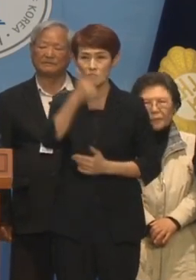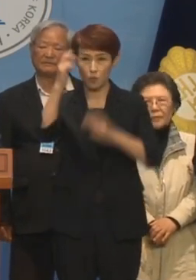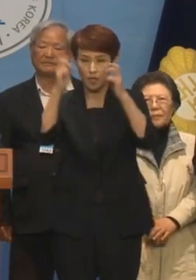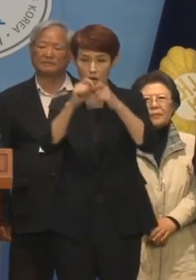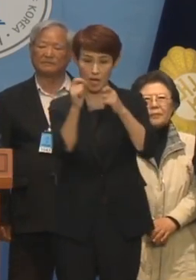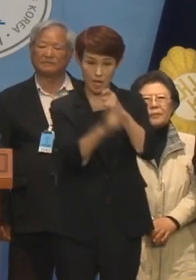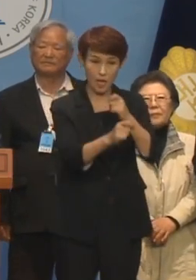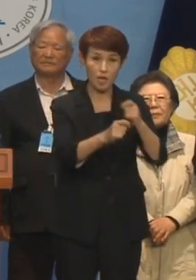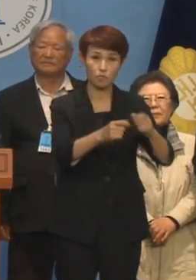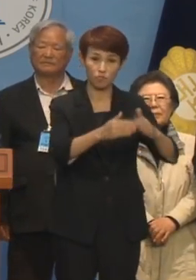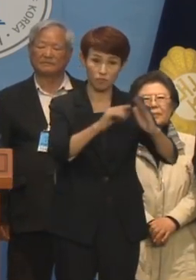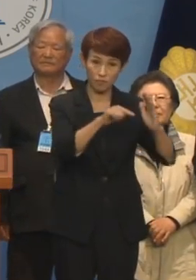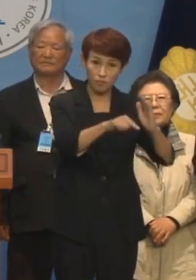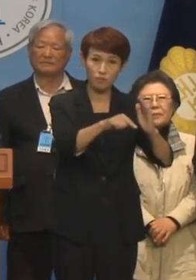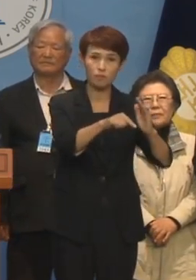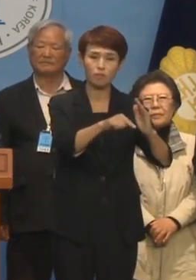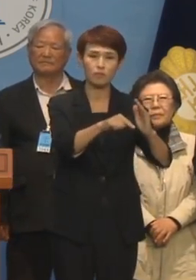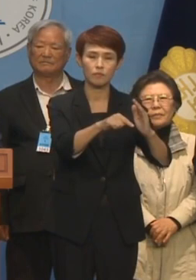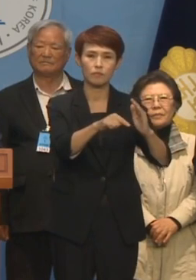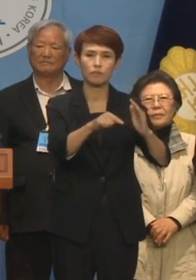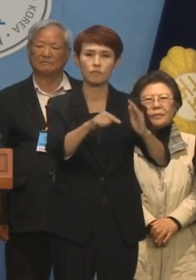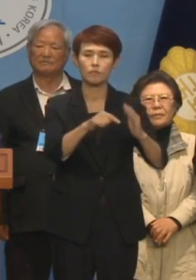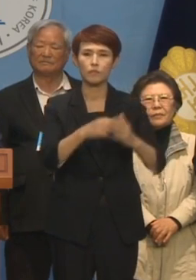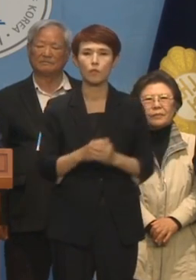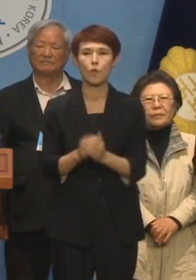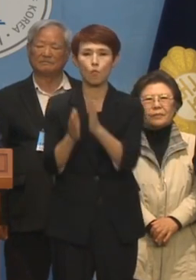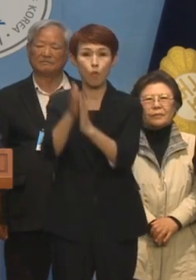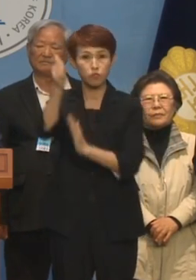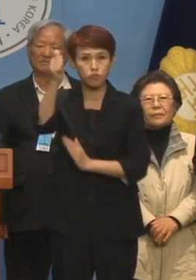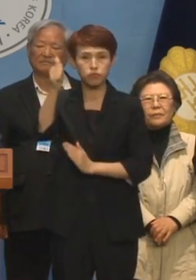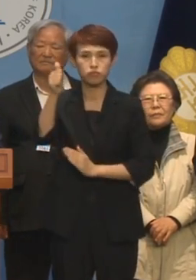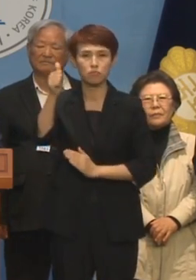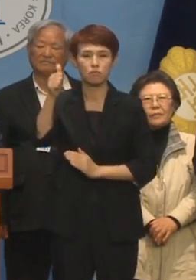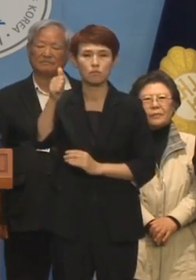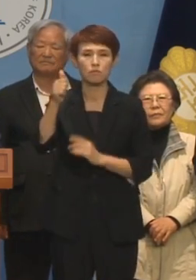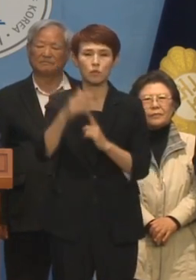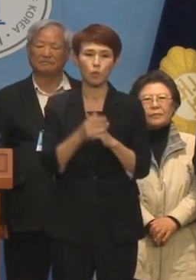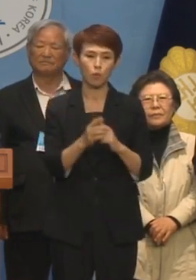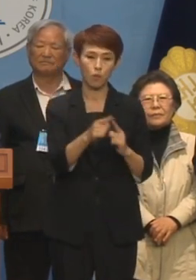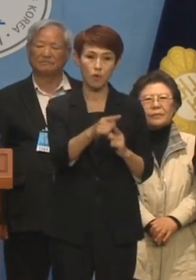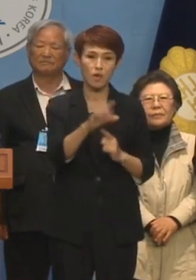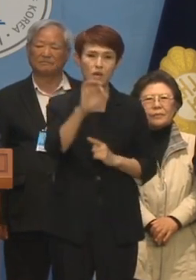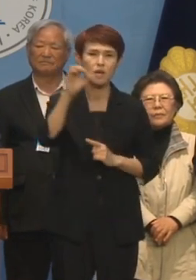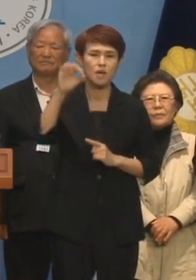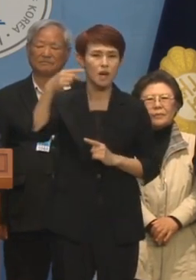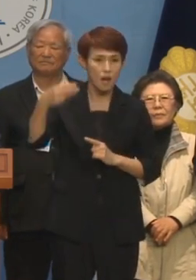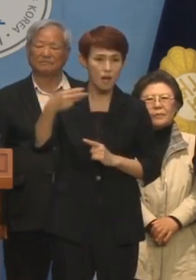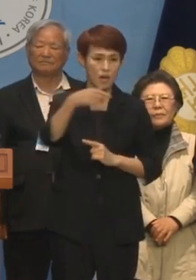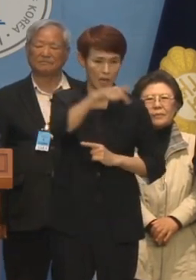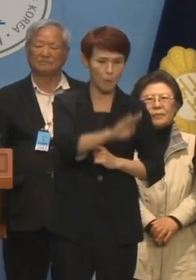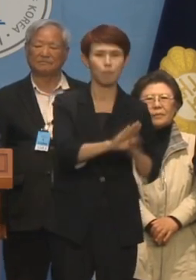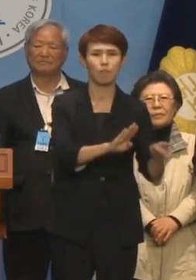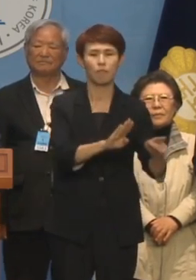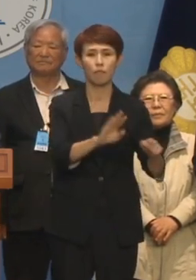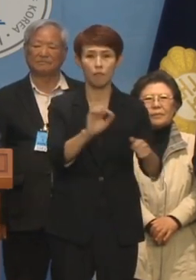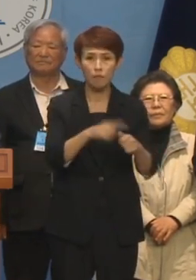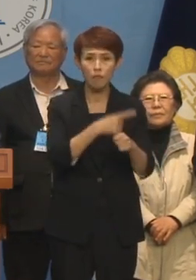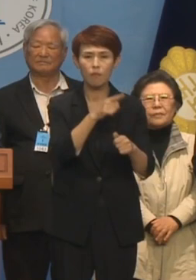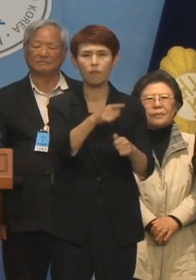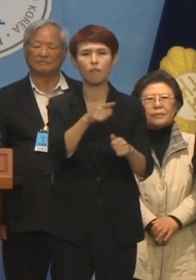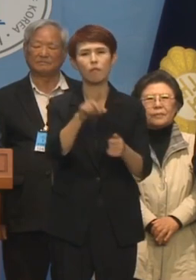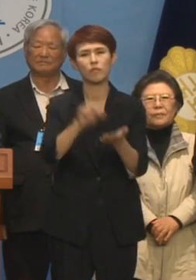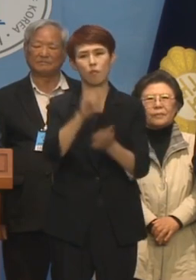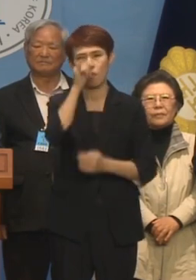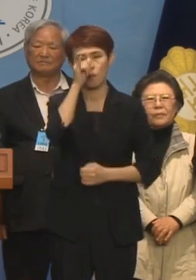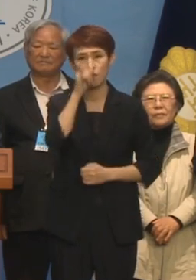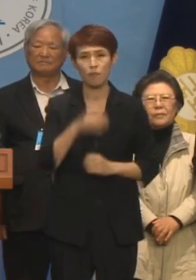가맹지역본부는 가맹점에 대해서는 갑의지위, 가맹본부에 대해서는 의뢰지위에 있다 보니까 사각지대에 있었습니다.